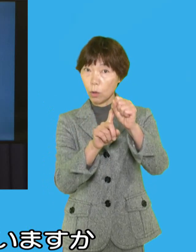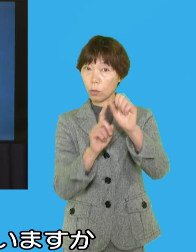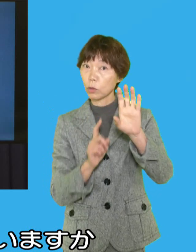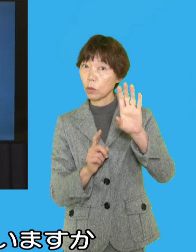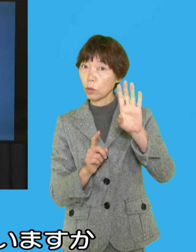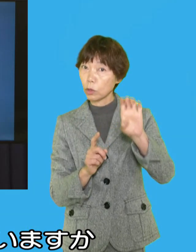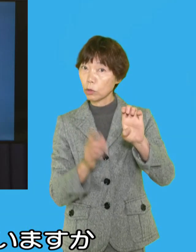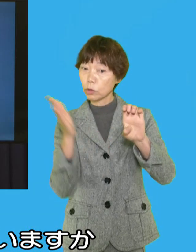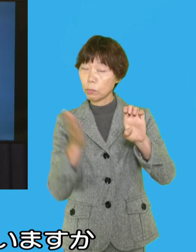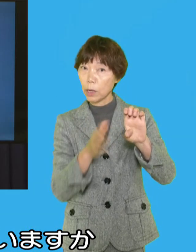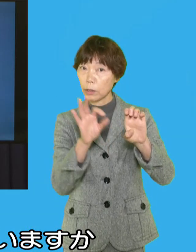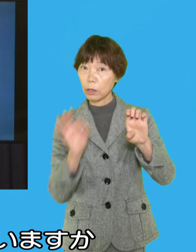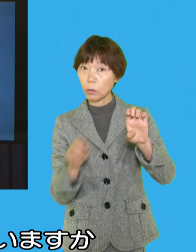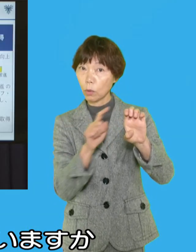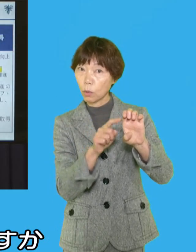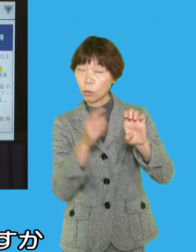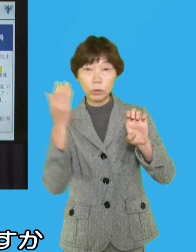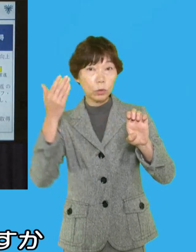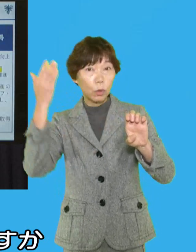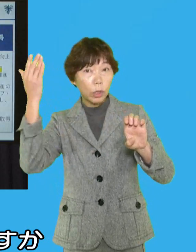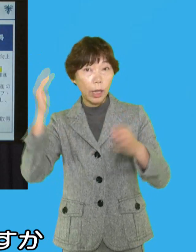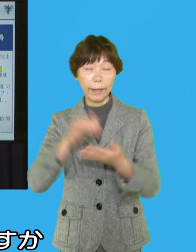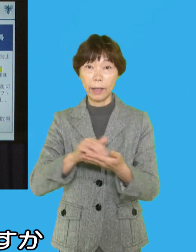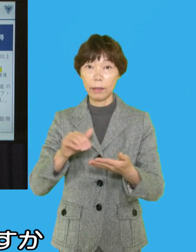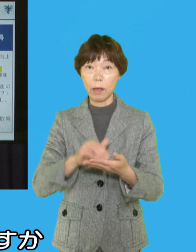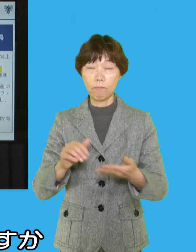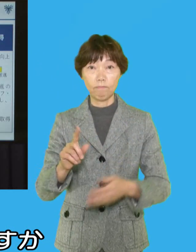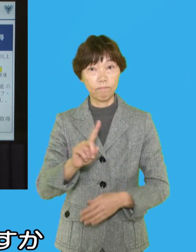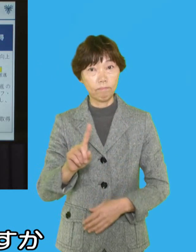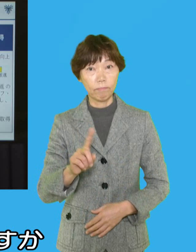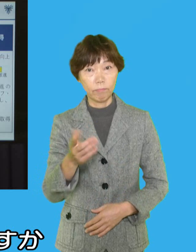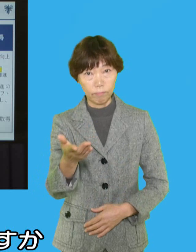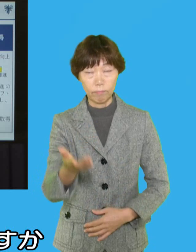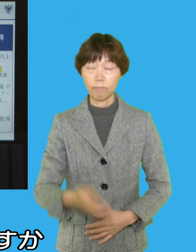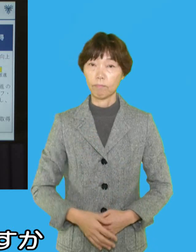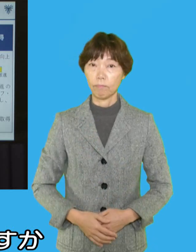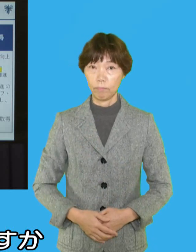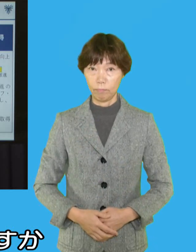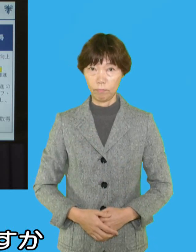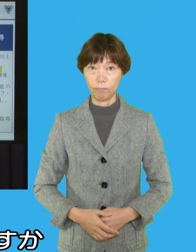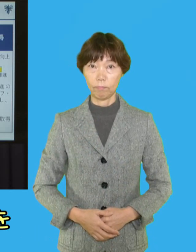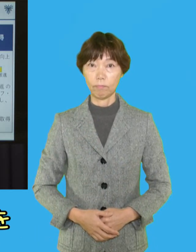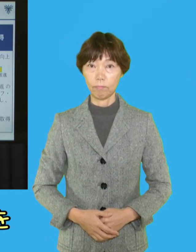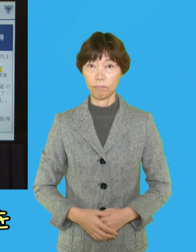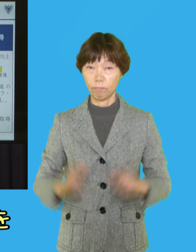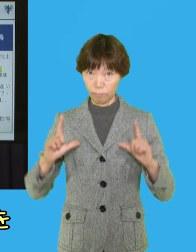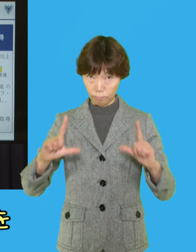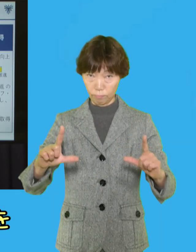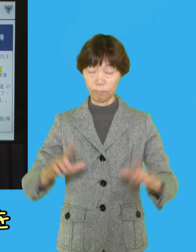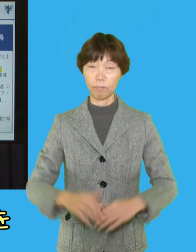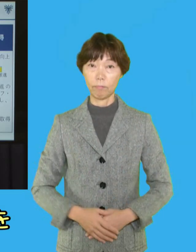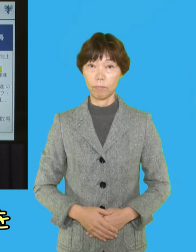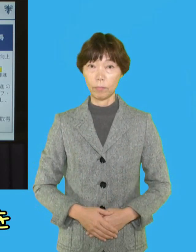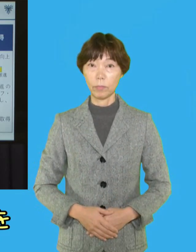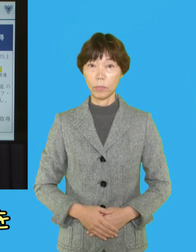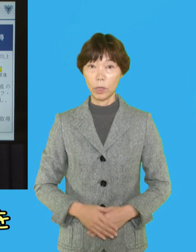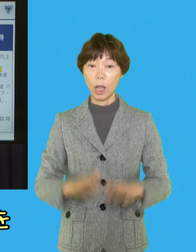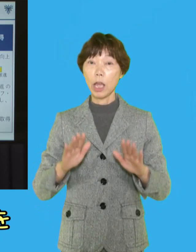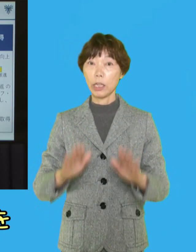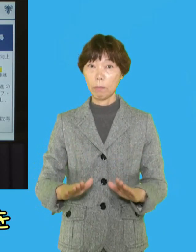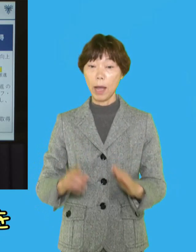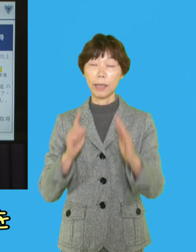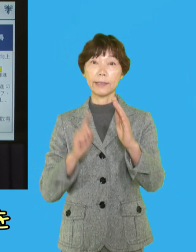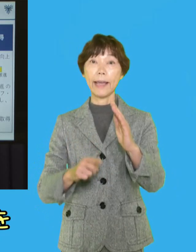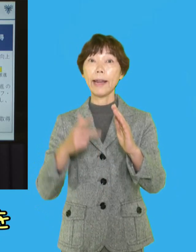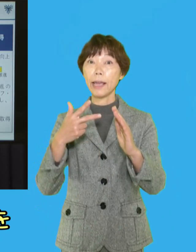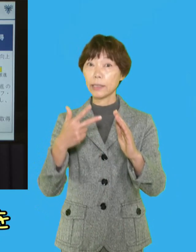を想定して算出されたといいますか、なんか算出の根拠みたいなものっていうのはあるんですか。 そうですね、今政令市の状況